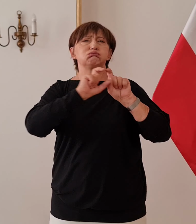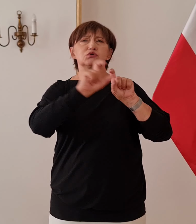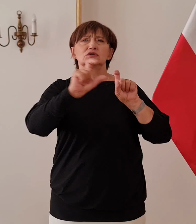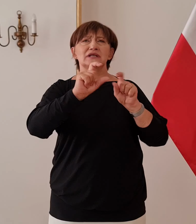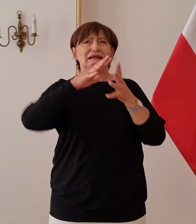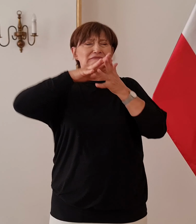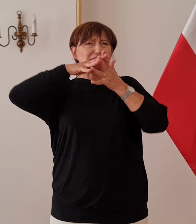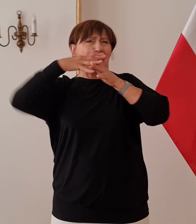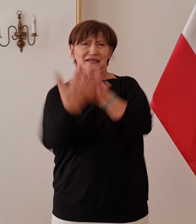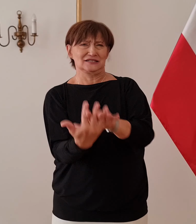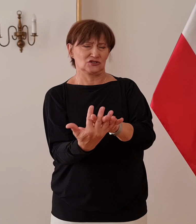budowlanych,